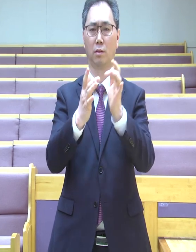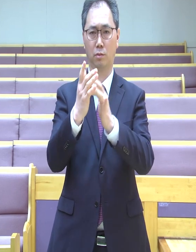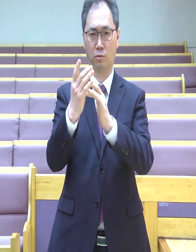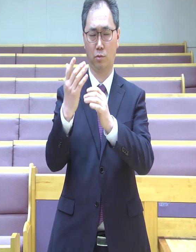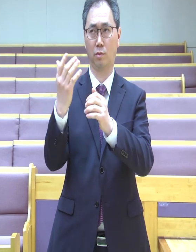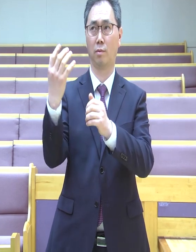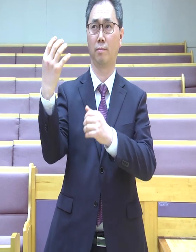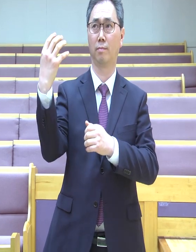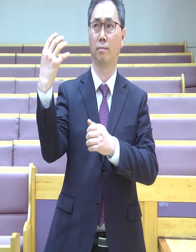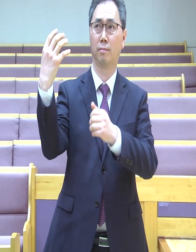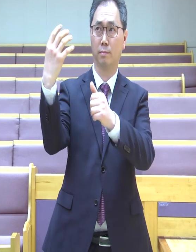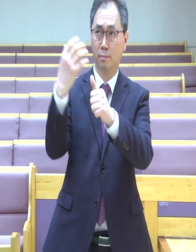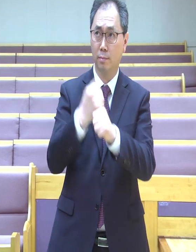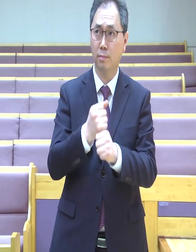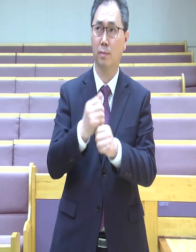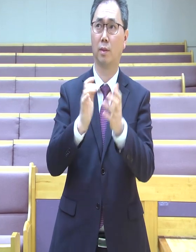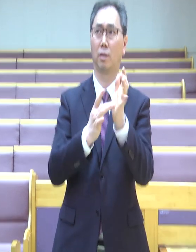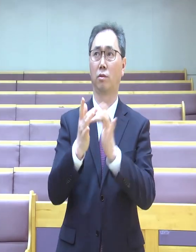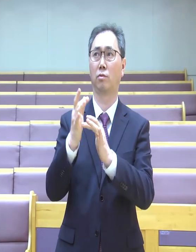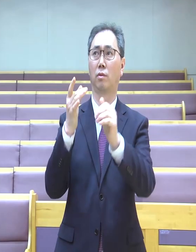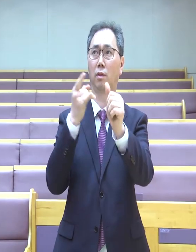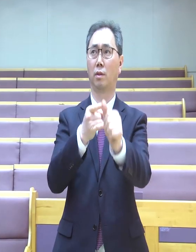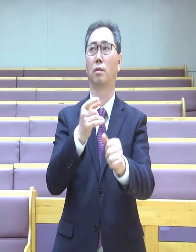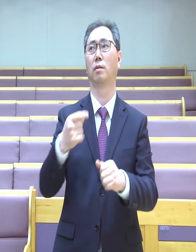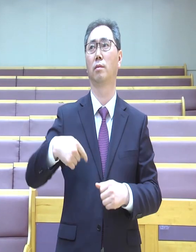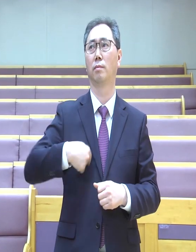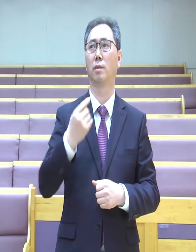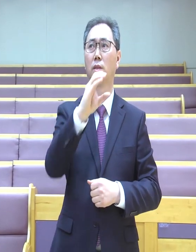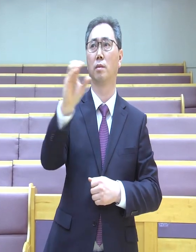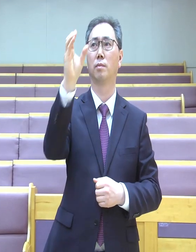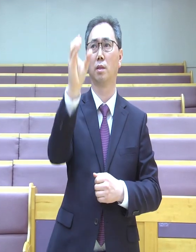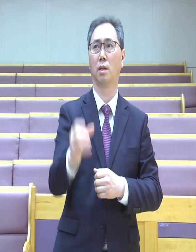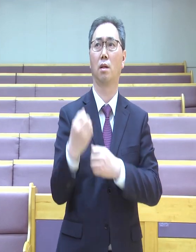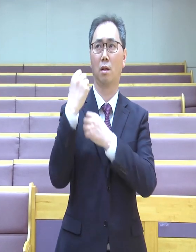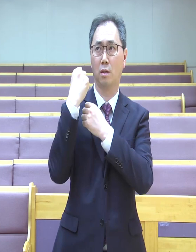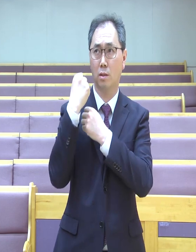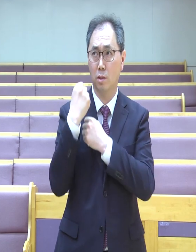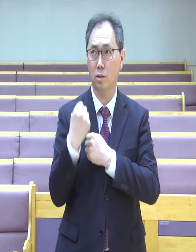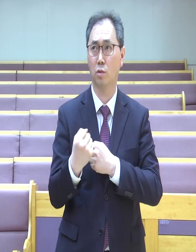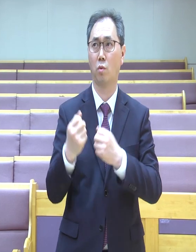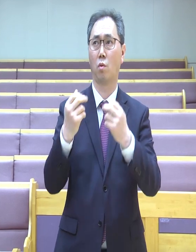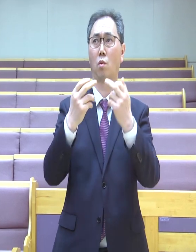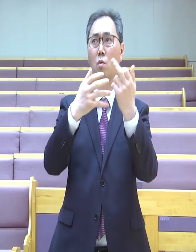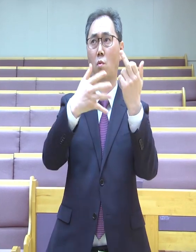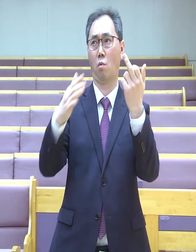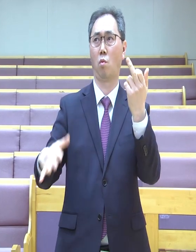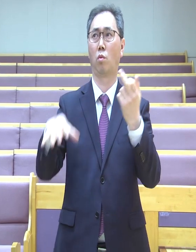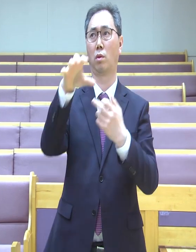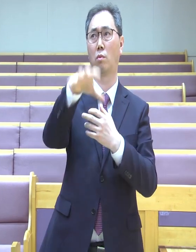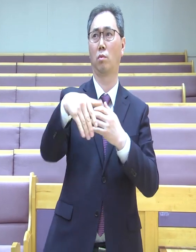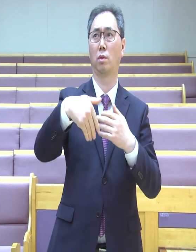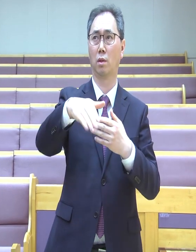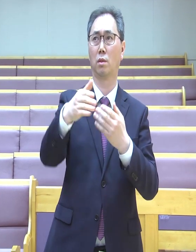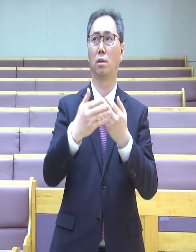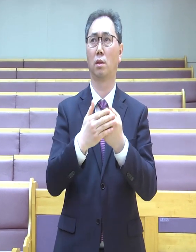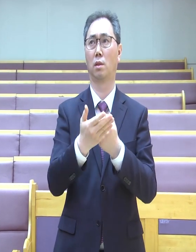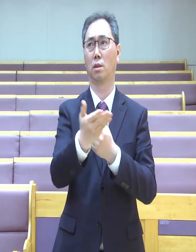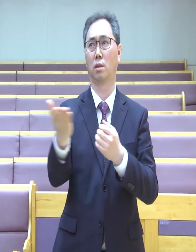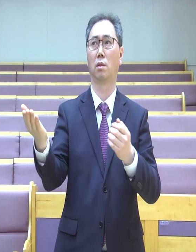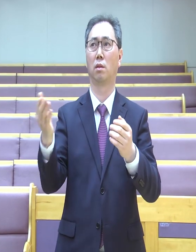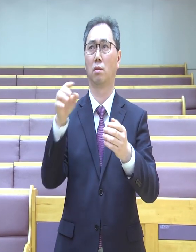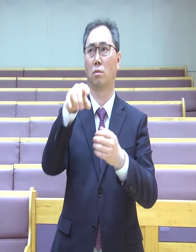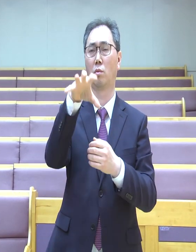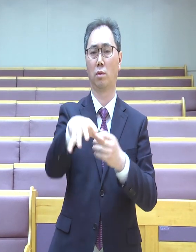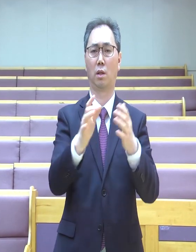예수를 맡음에 예수께서 자기의 십자가를 지시고 해골이라 하는 곳에 나가시니 그들이 거기서 예수를 십자가에